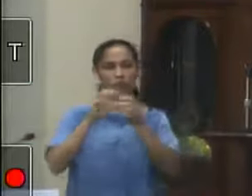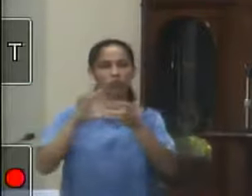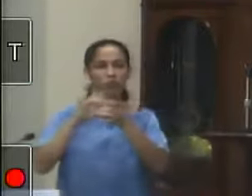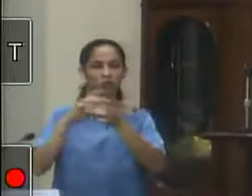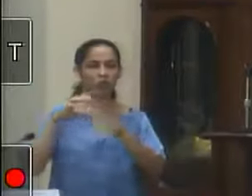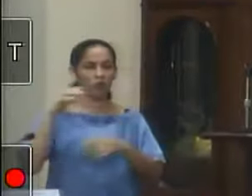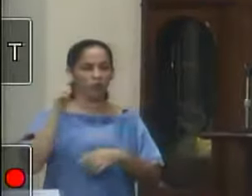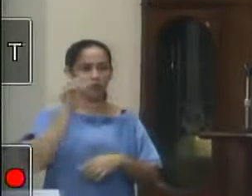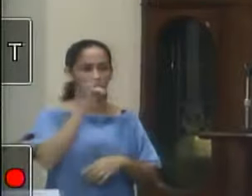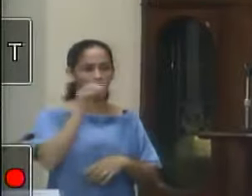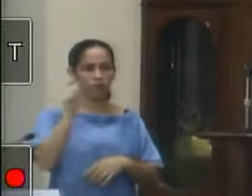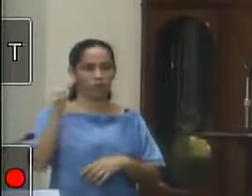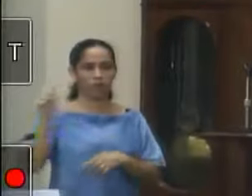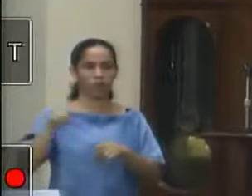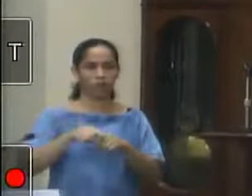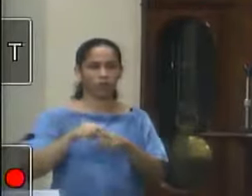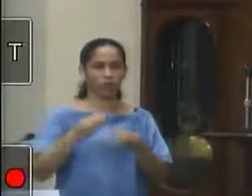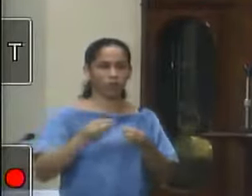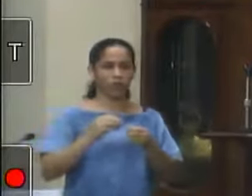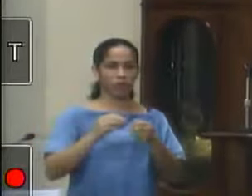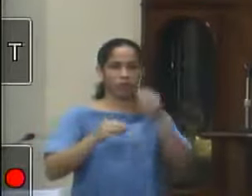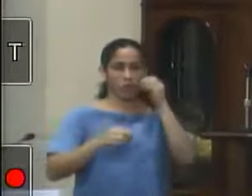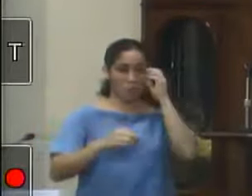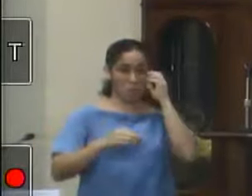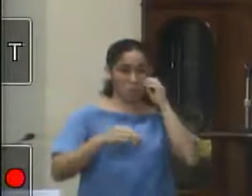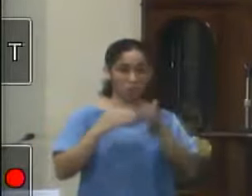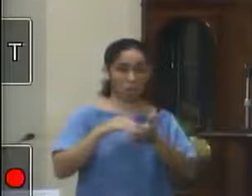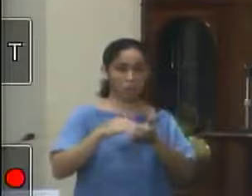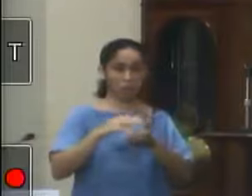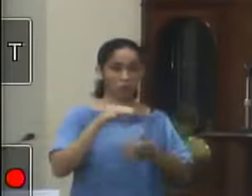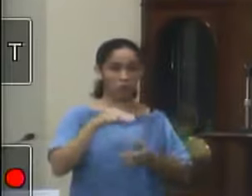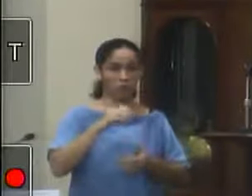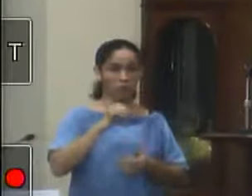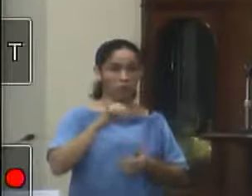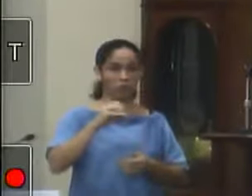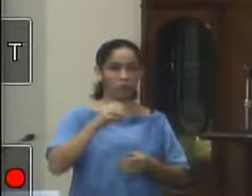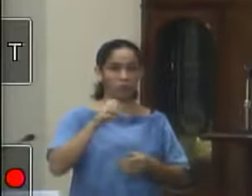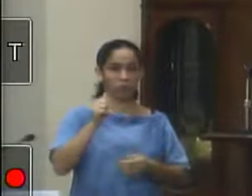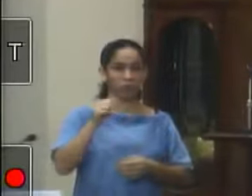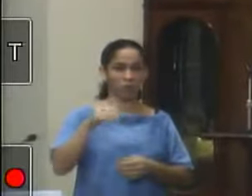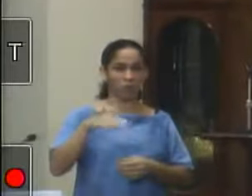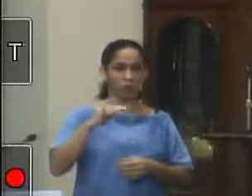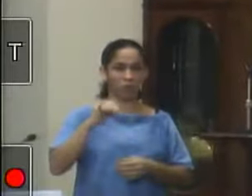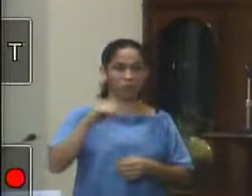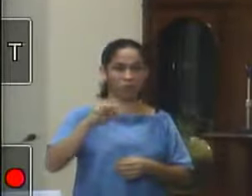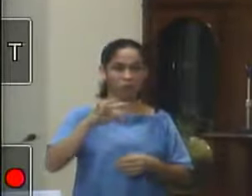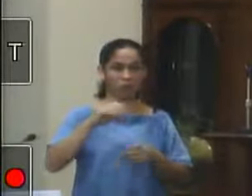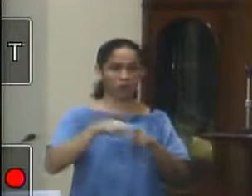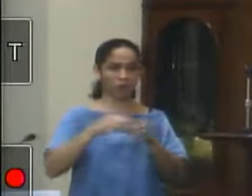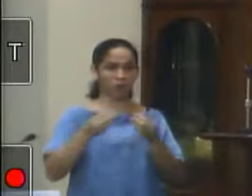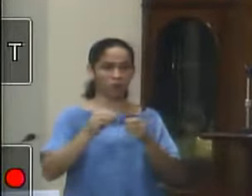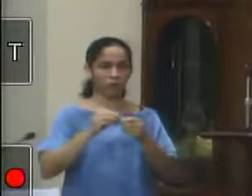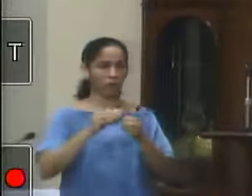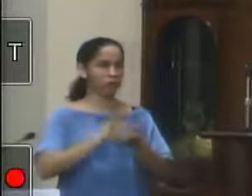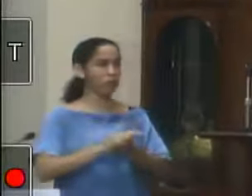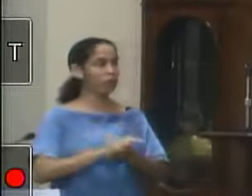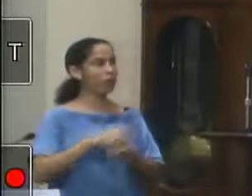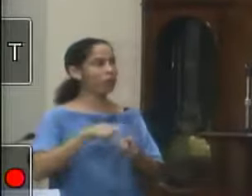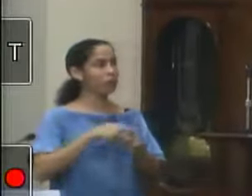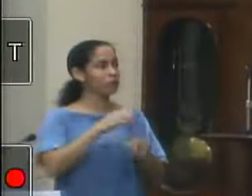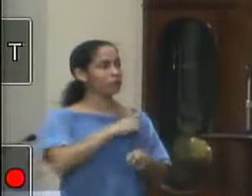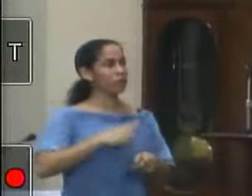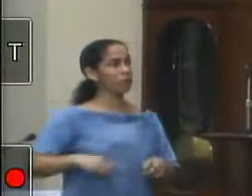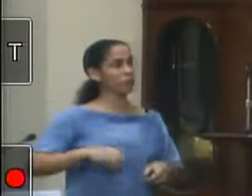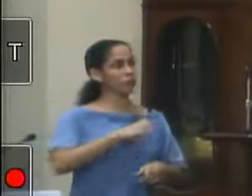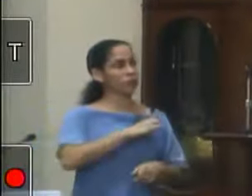do Zé Rogério Neto, da Secretaria do Ambiente, do INEA, e, logicamente, do nosso deputado André Correia, que é